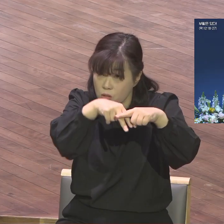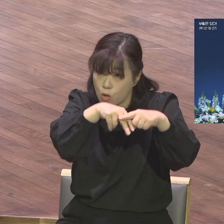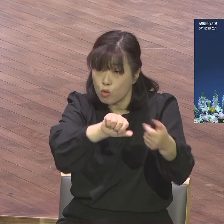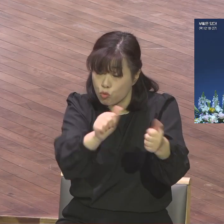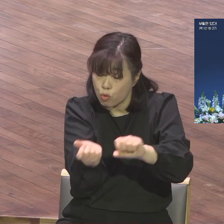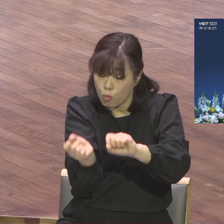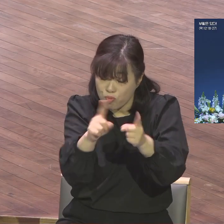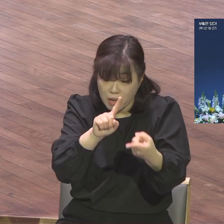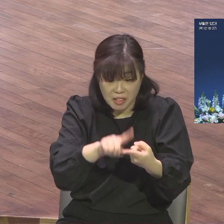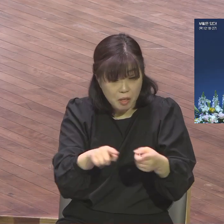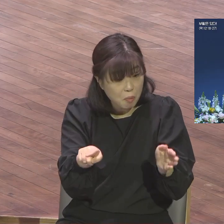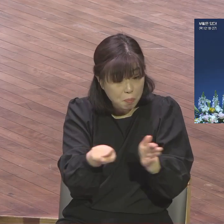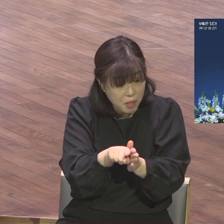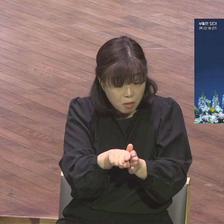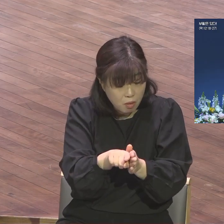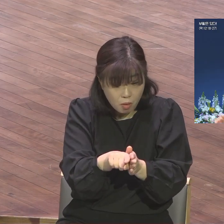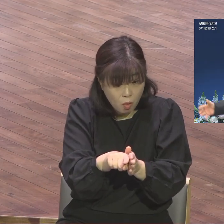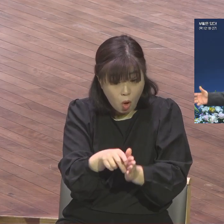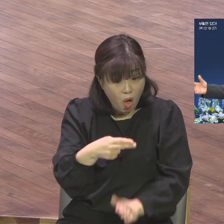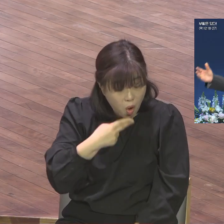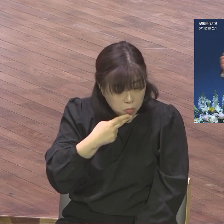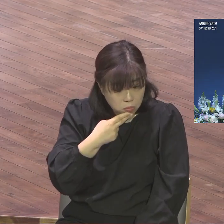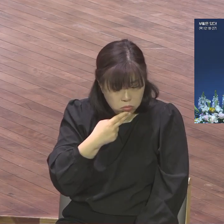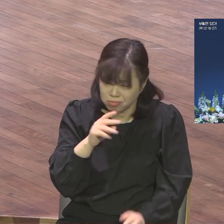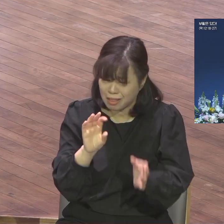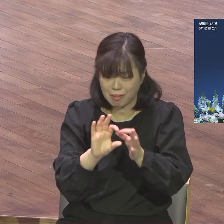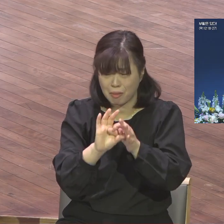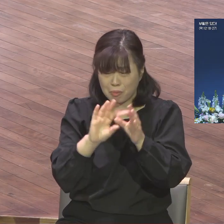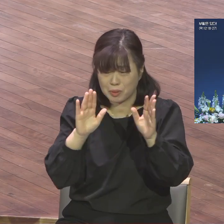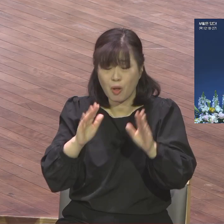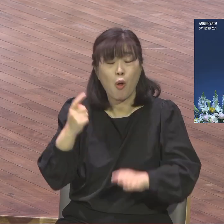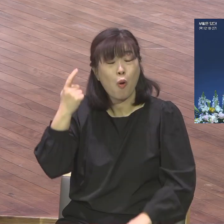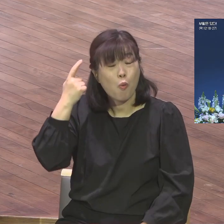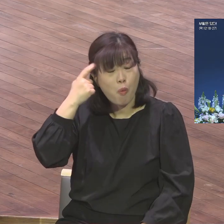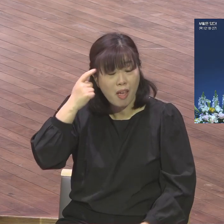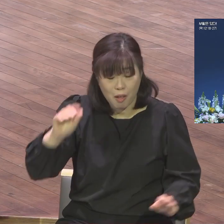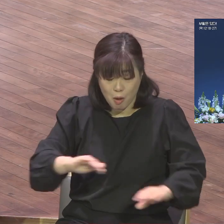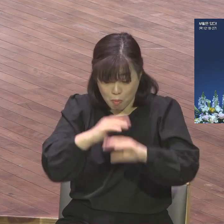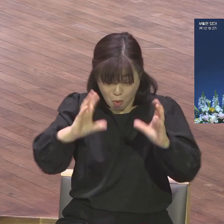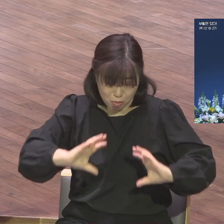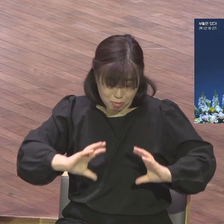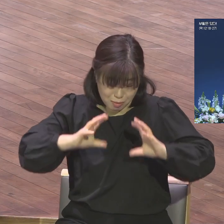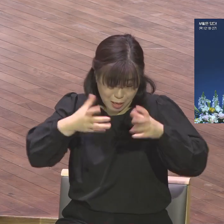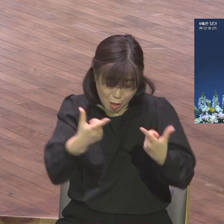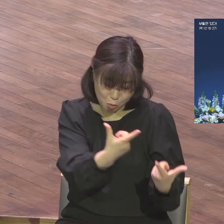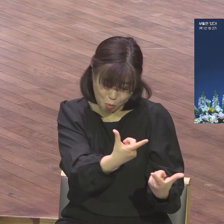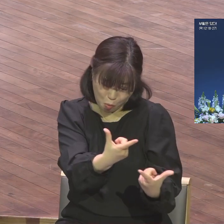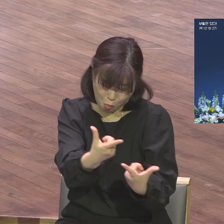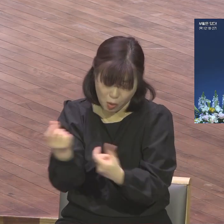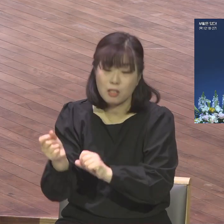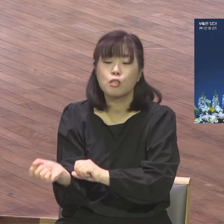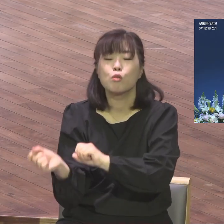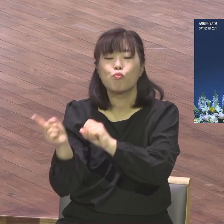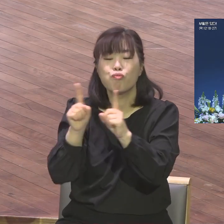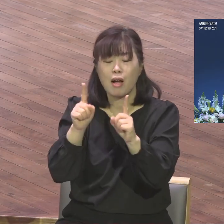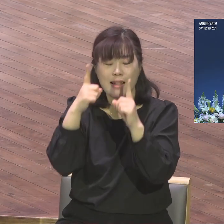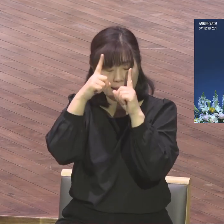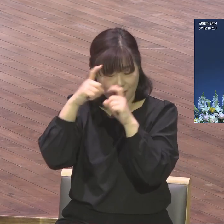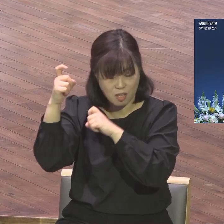목에 달고 다녀. 믿든 안 믿든 전 세계가 부활을 인정해요. 이게